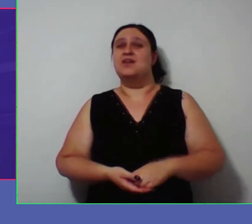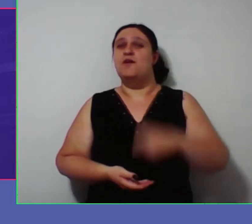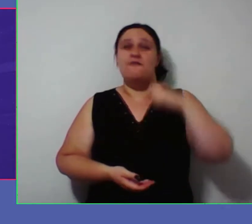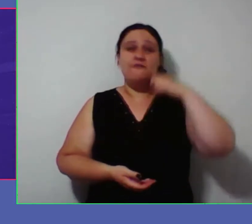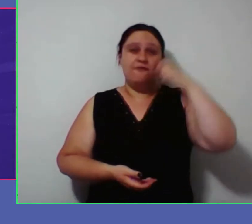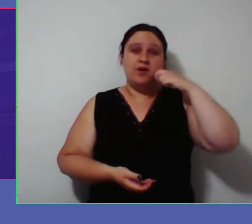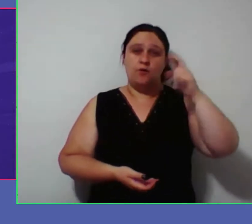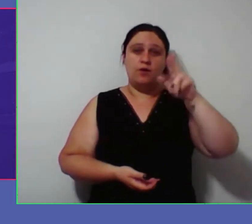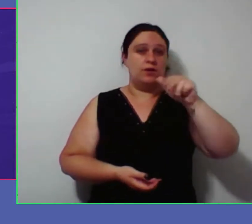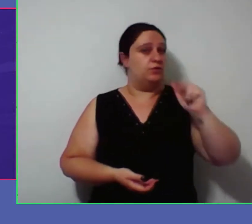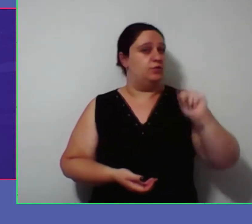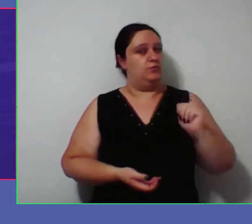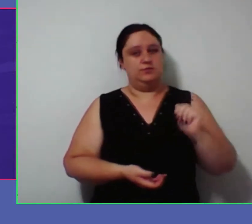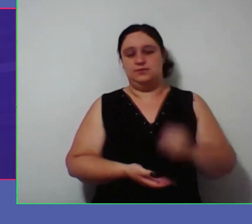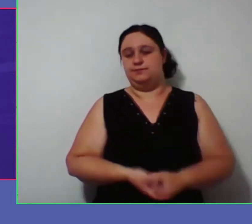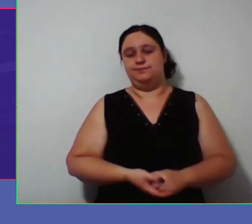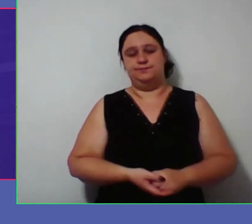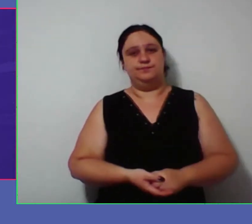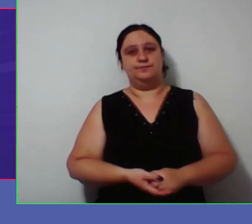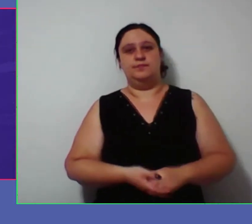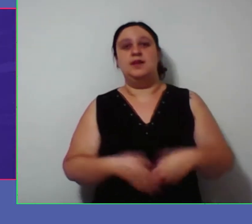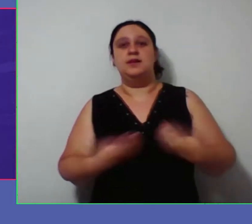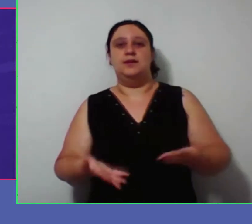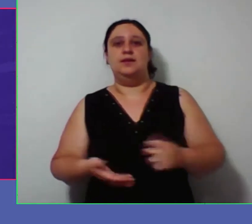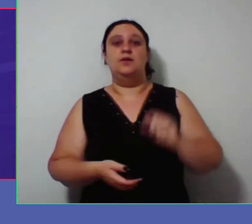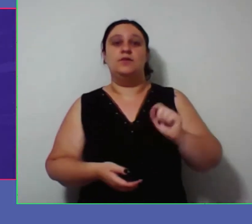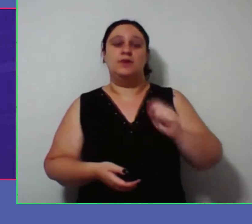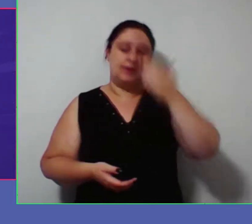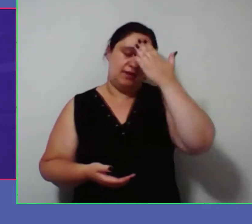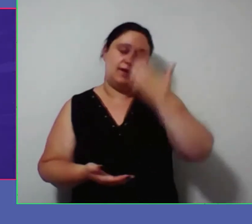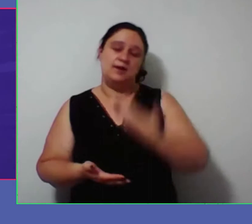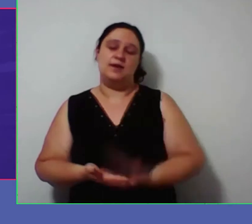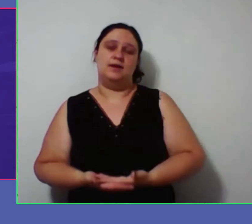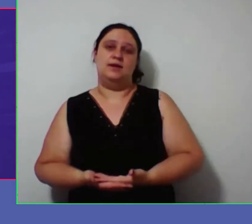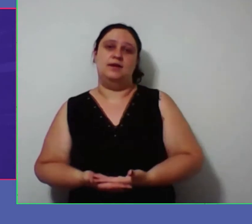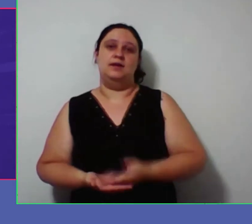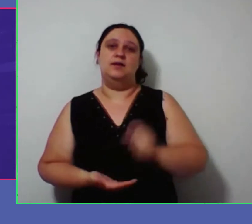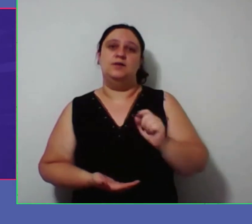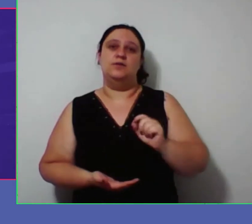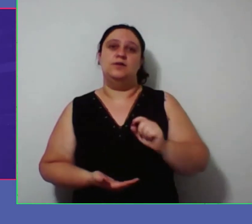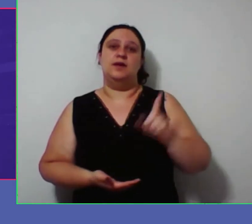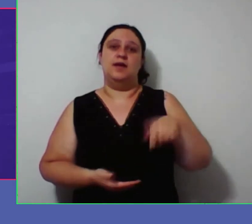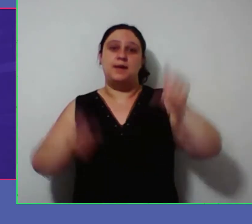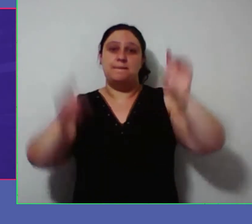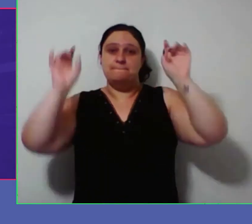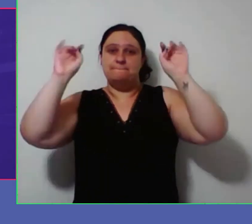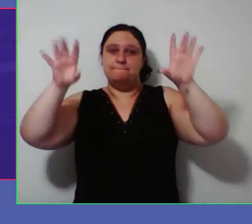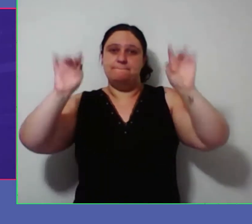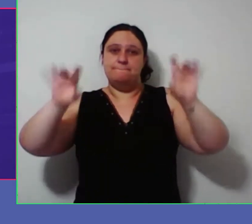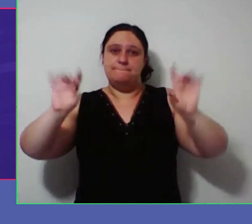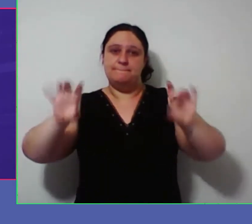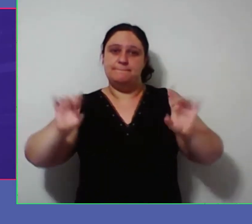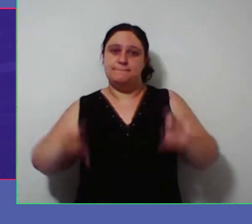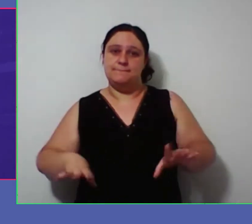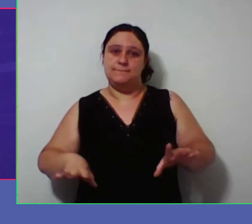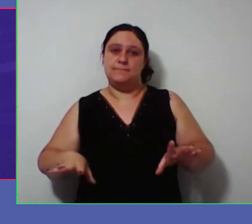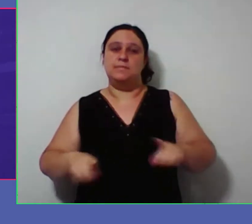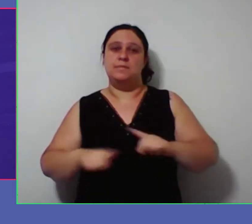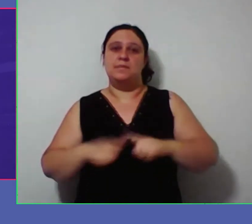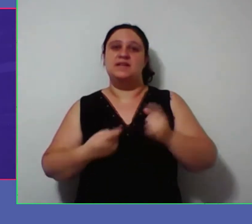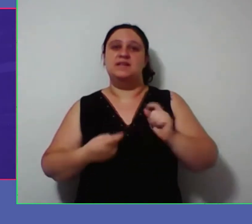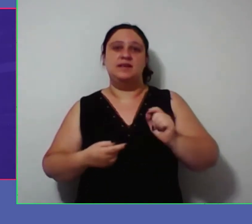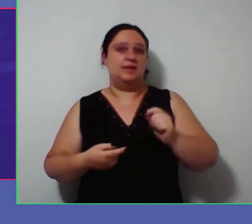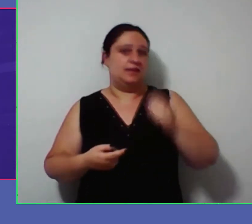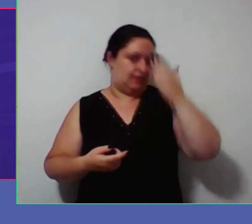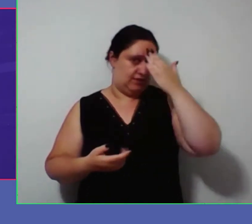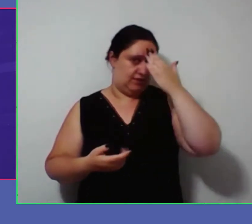outros, portanto, os que credes, é a preciosidade, mas para os descrentes, a pedra que